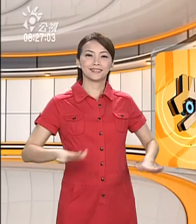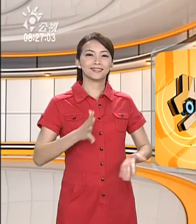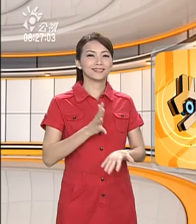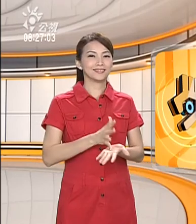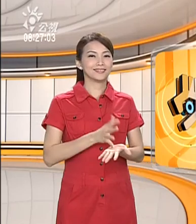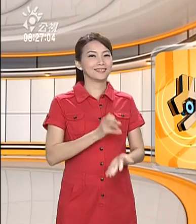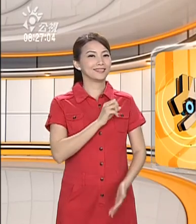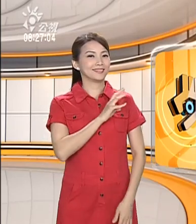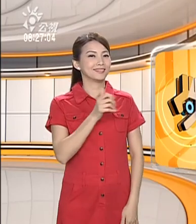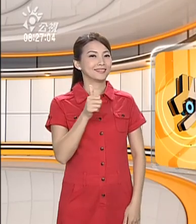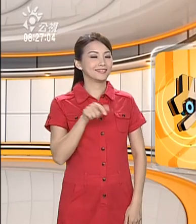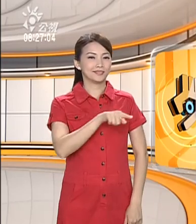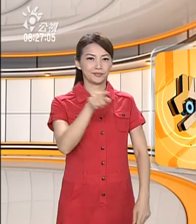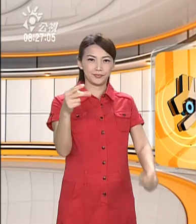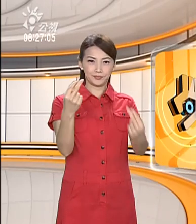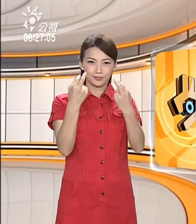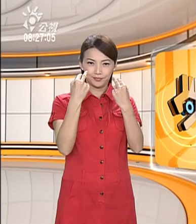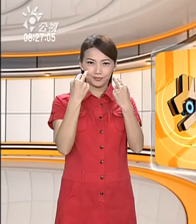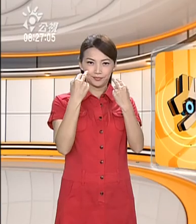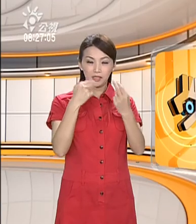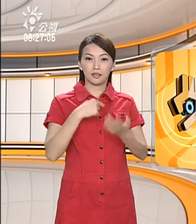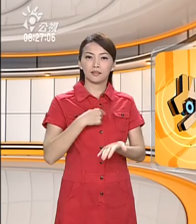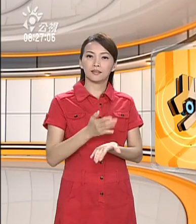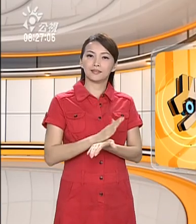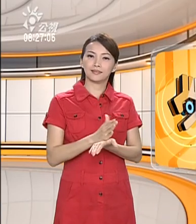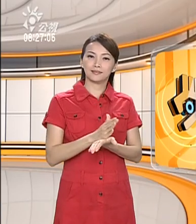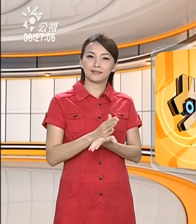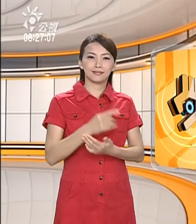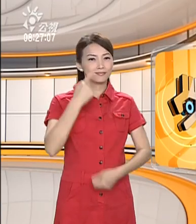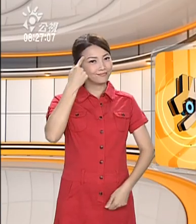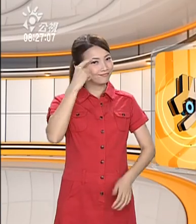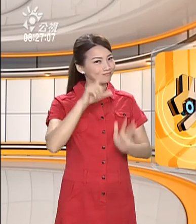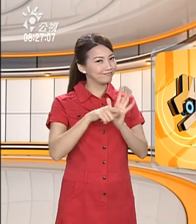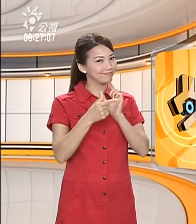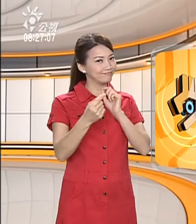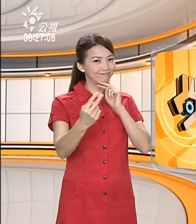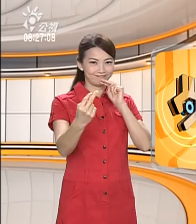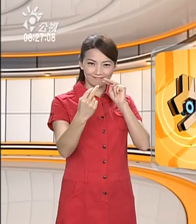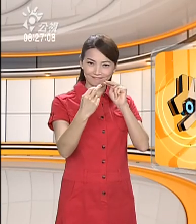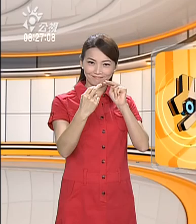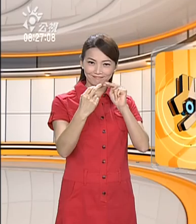感谢您收看今天的手语新闻，我是王小书，明天同一时间再会。